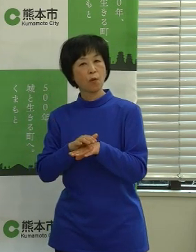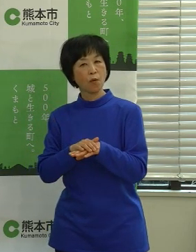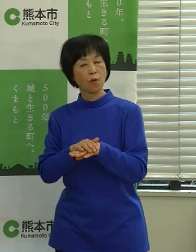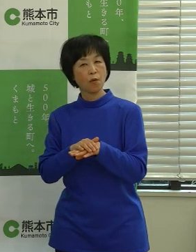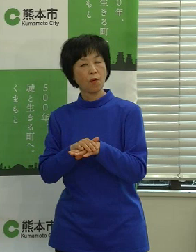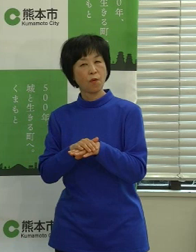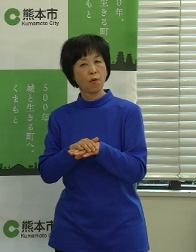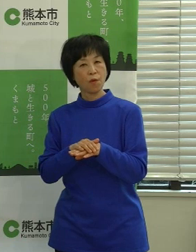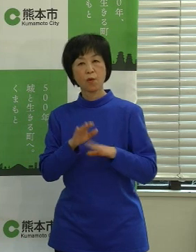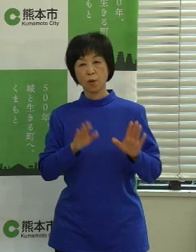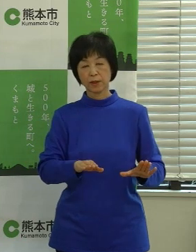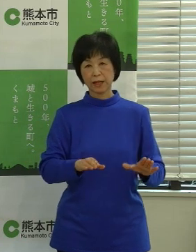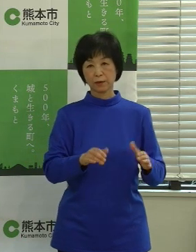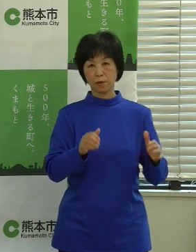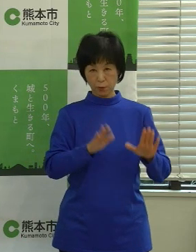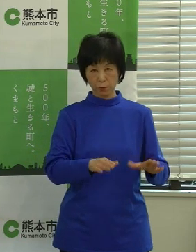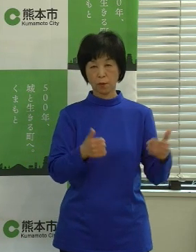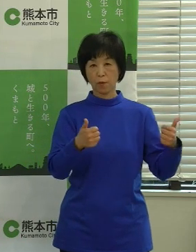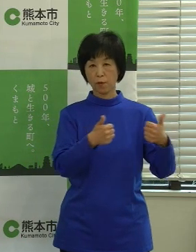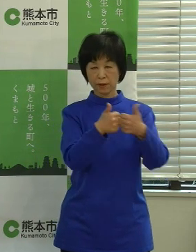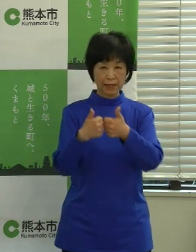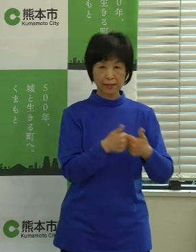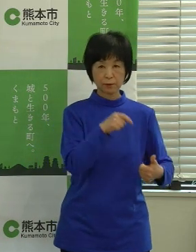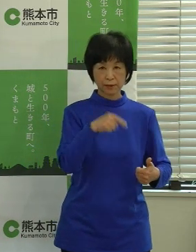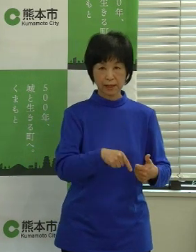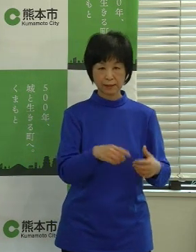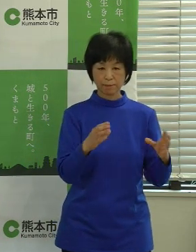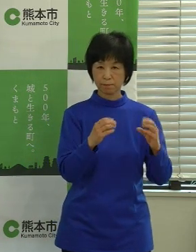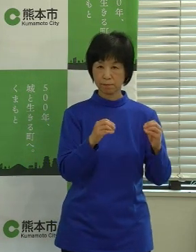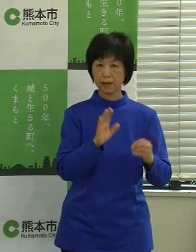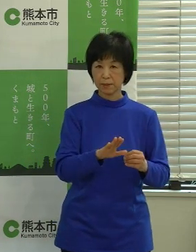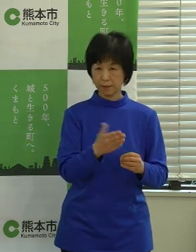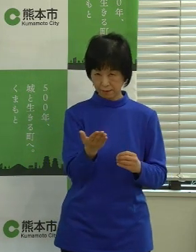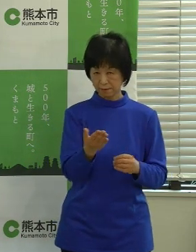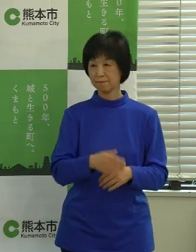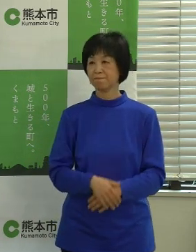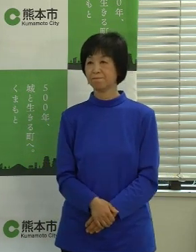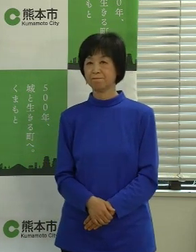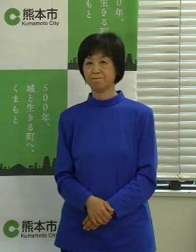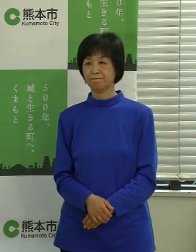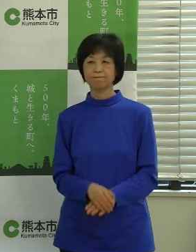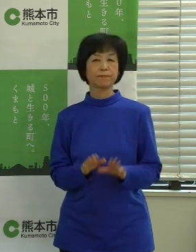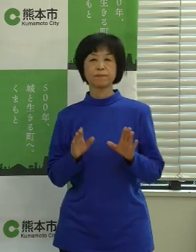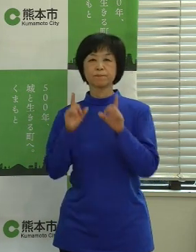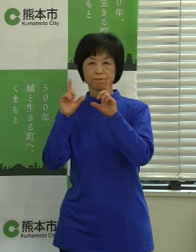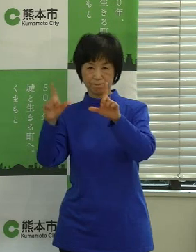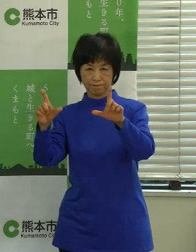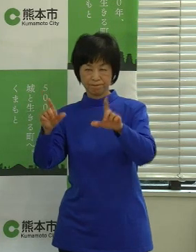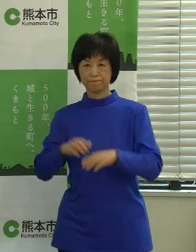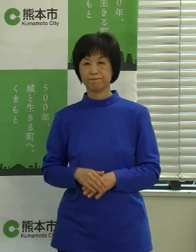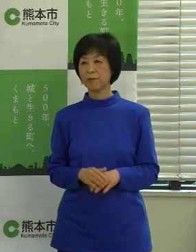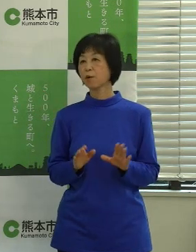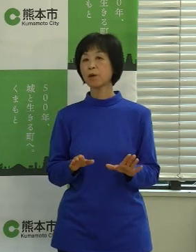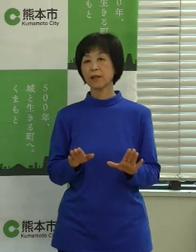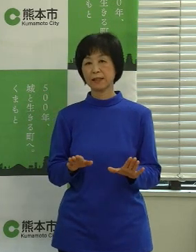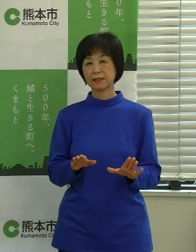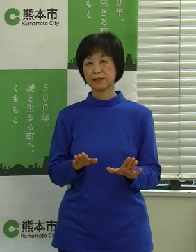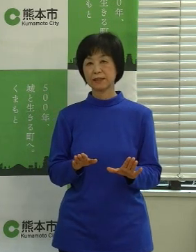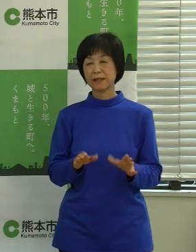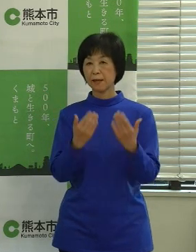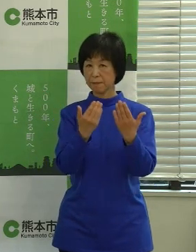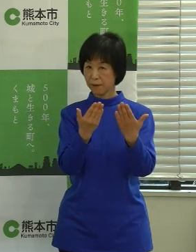ことは今回何か会議で話されたのでしょうか。 今回は特段教育面でのお話はございません。